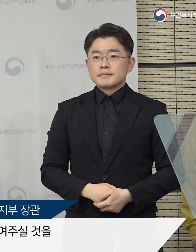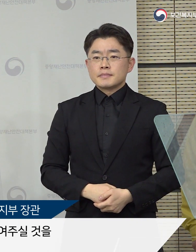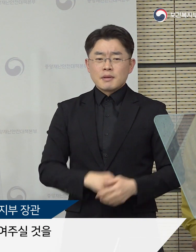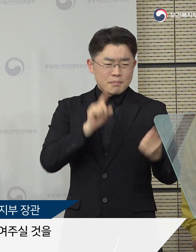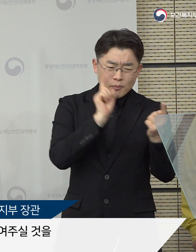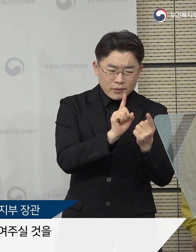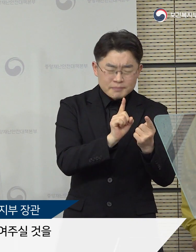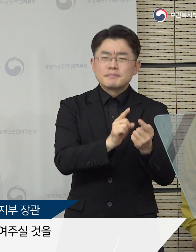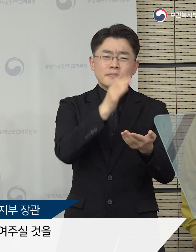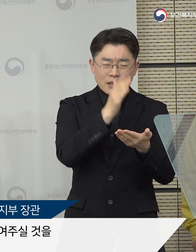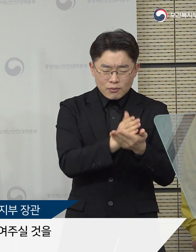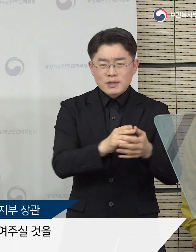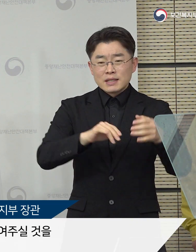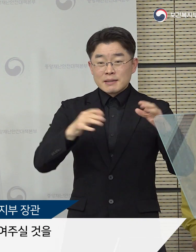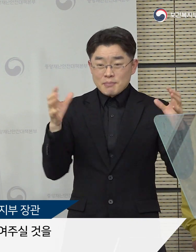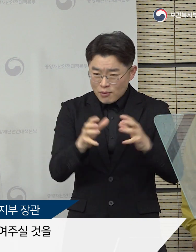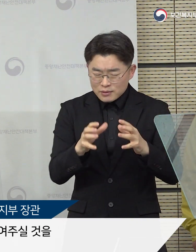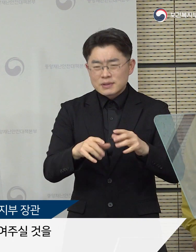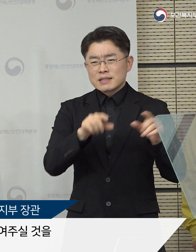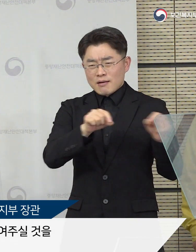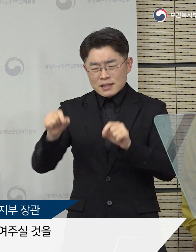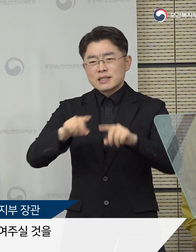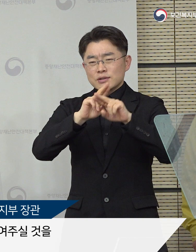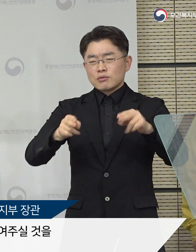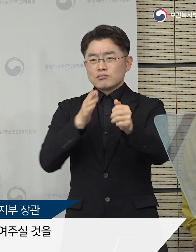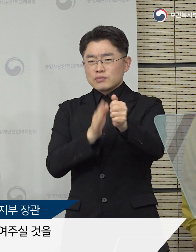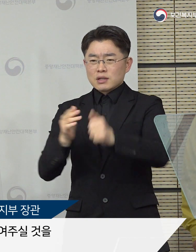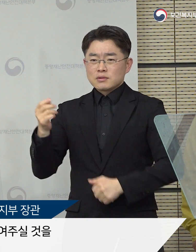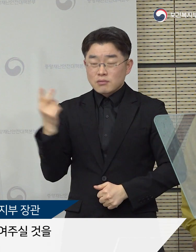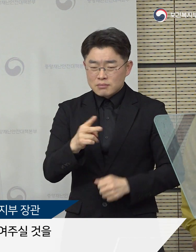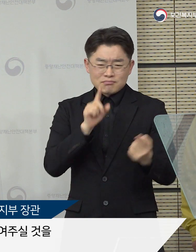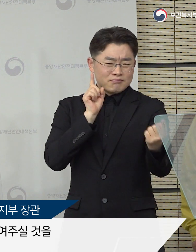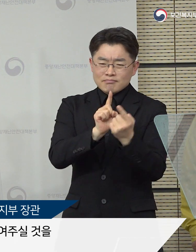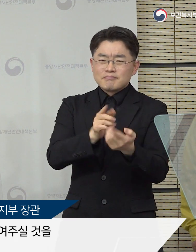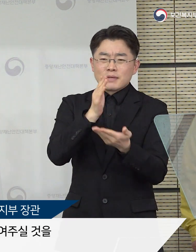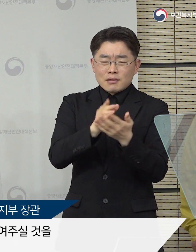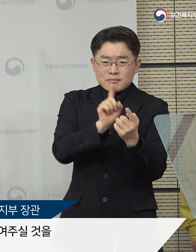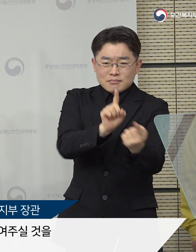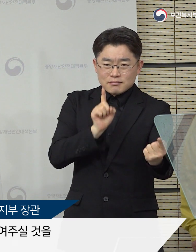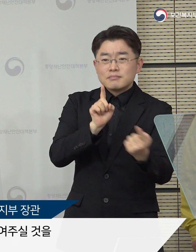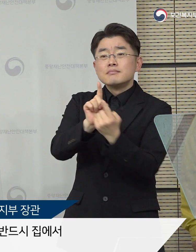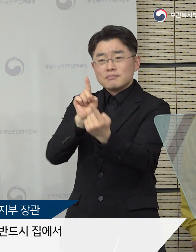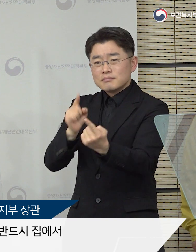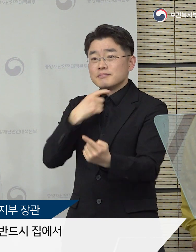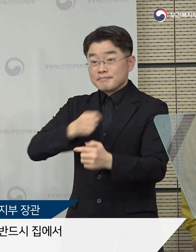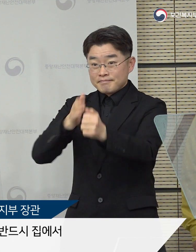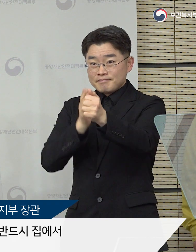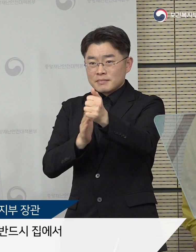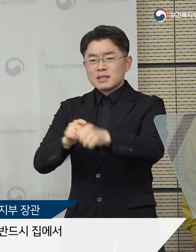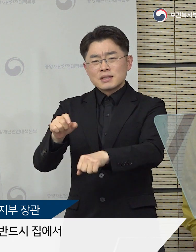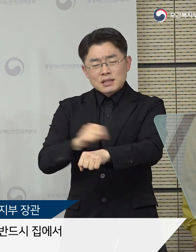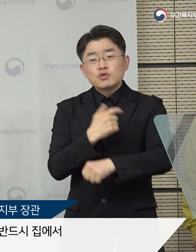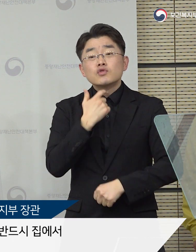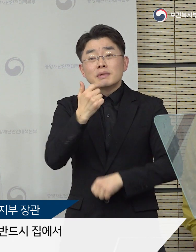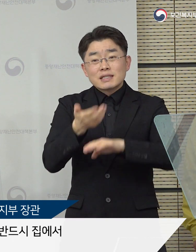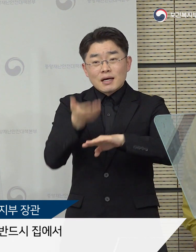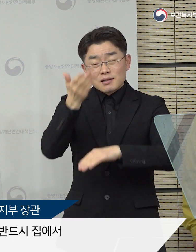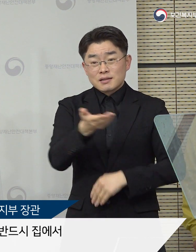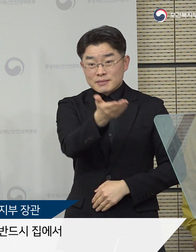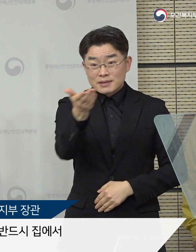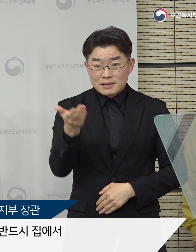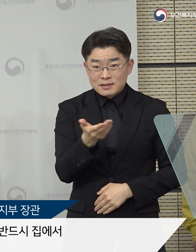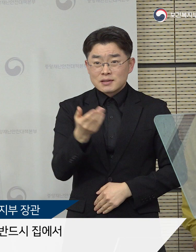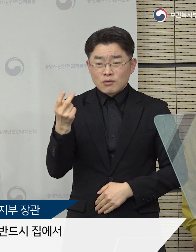모임과 약속을 중단하고 사람 간의 접촉을 줄여주실 것을 당부드립니다. 특히 60세 이상의